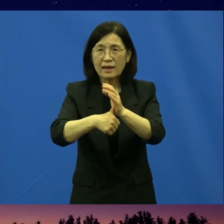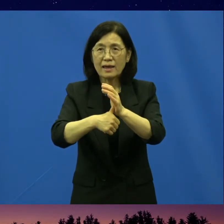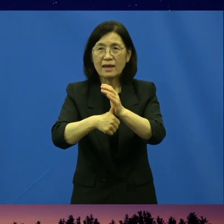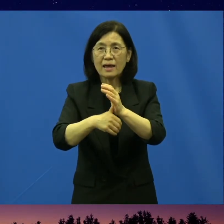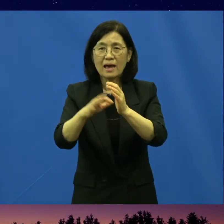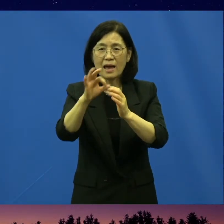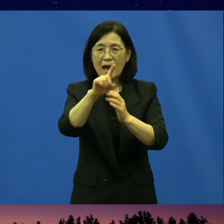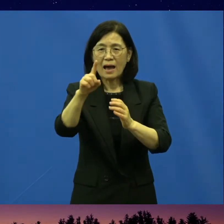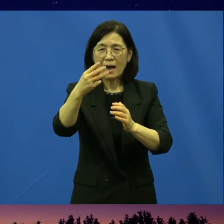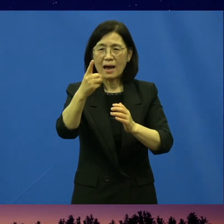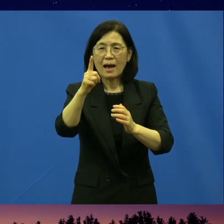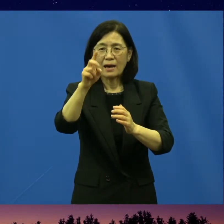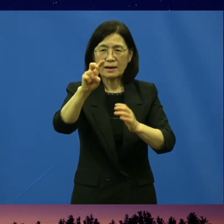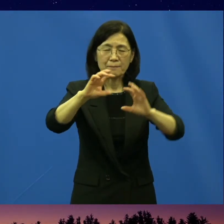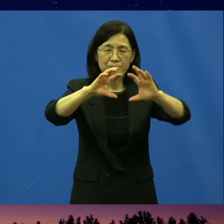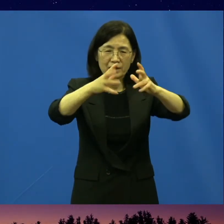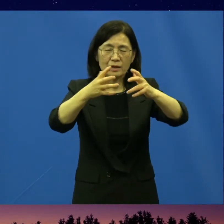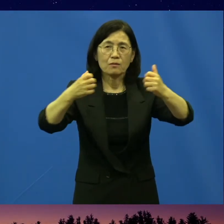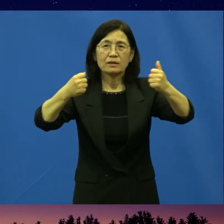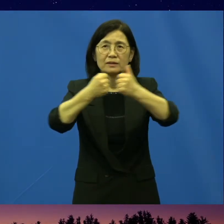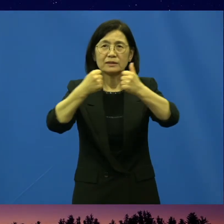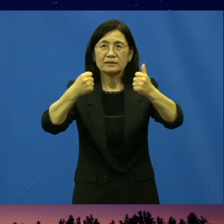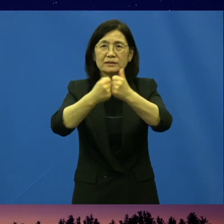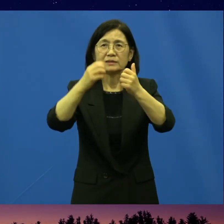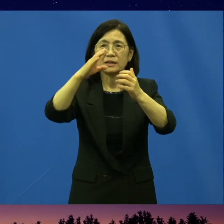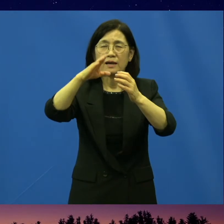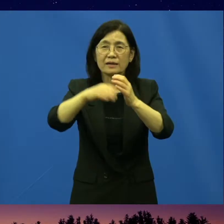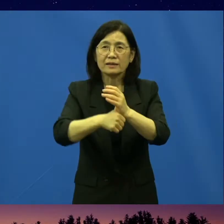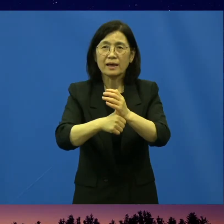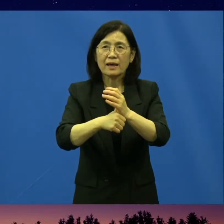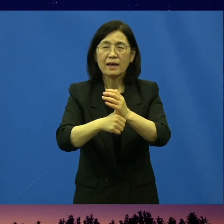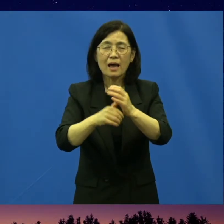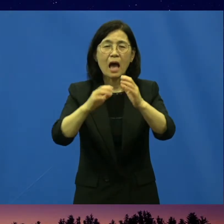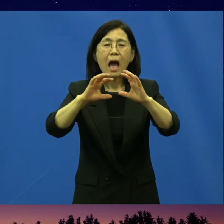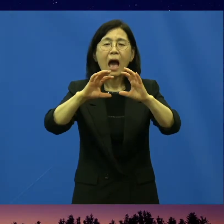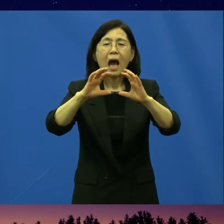그때 아람의 말과 병거들이 이스라엘을 애호싸고 있었어요.